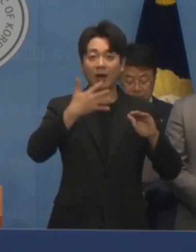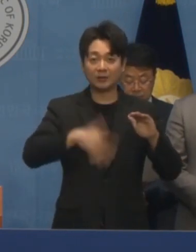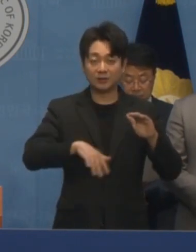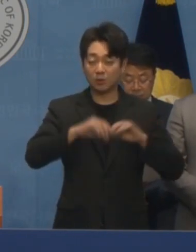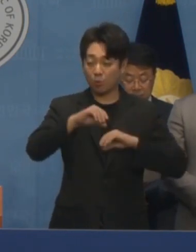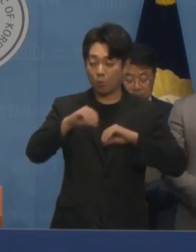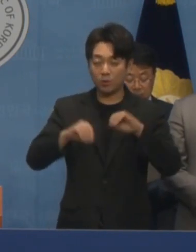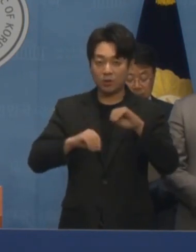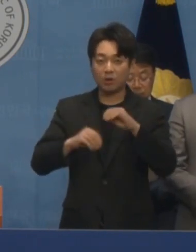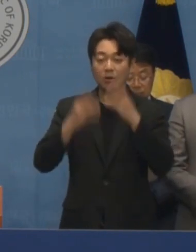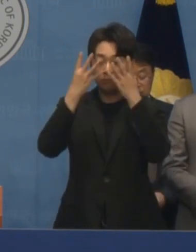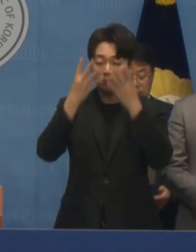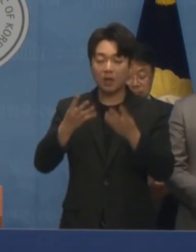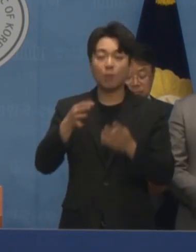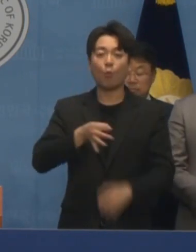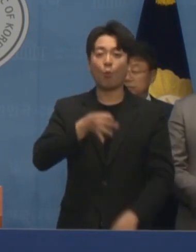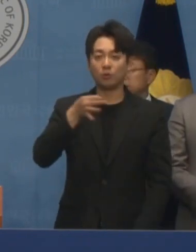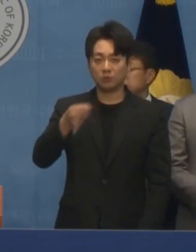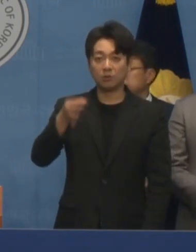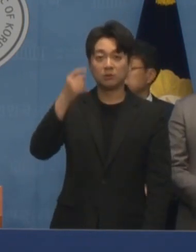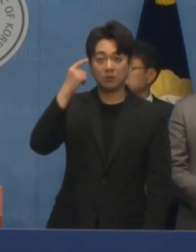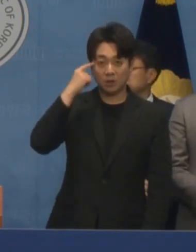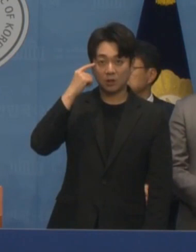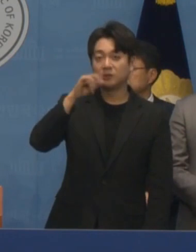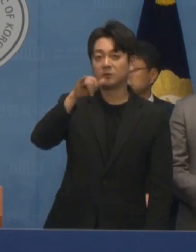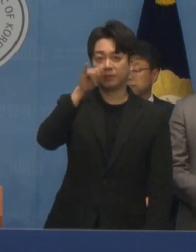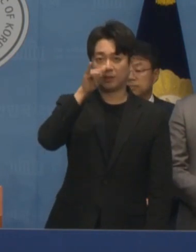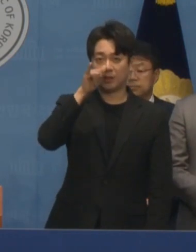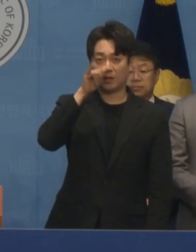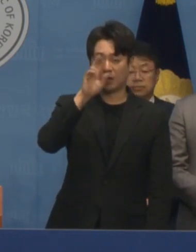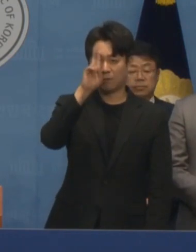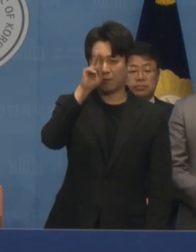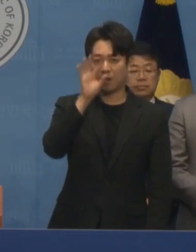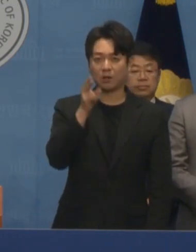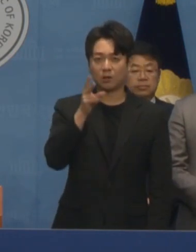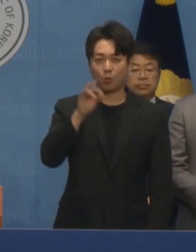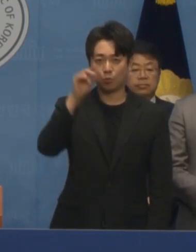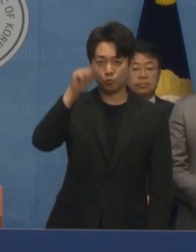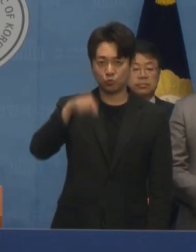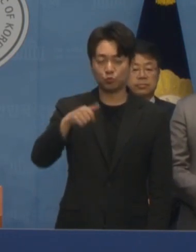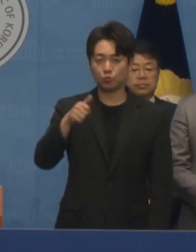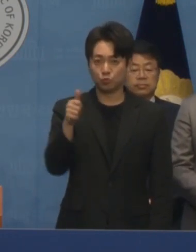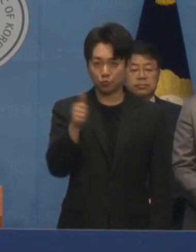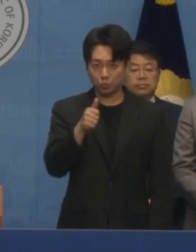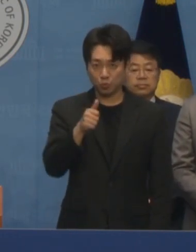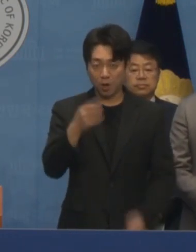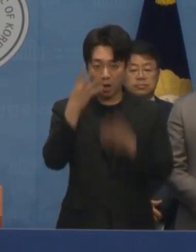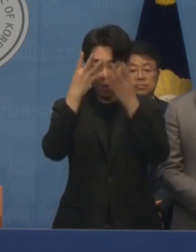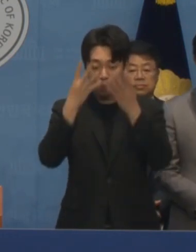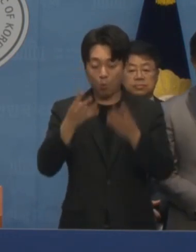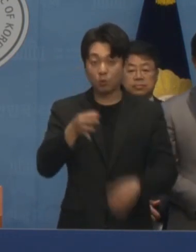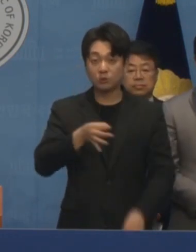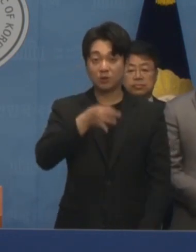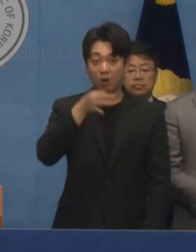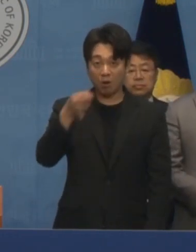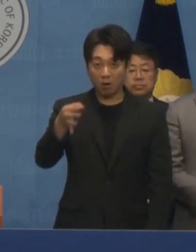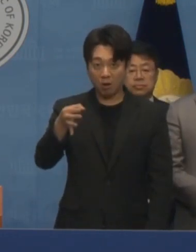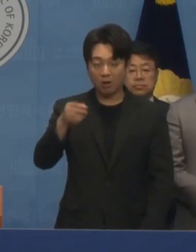청구했습니다. 상습적이고 악질적인 박영우 회장의 보석 청구는 반드시 기각돼야